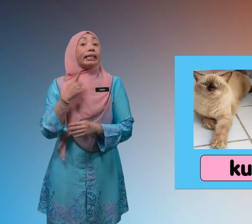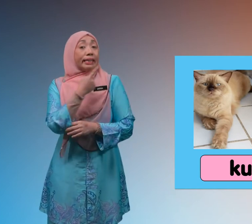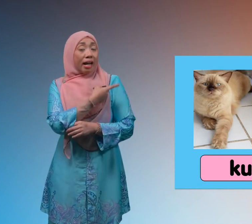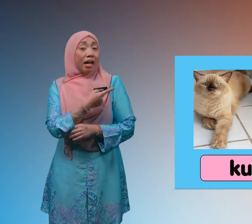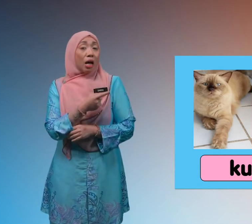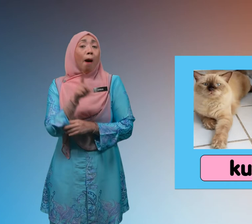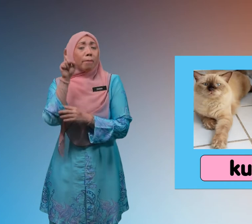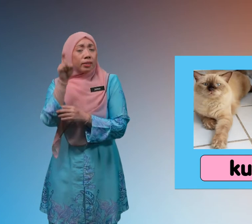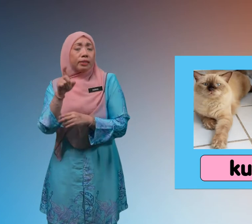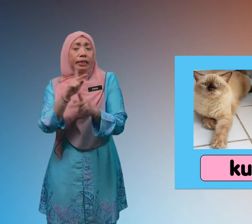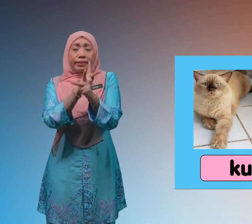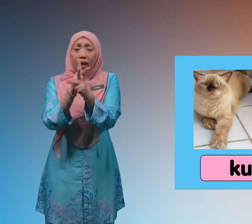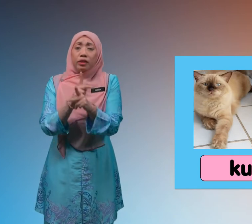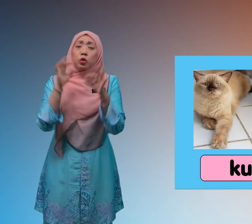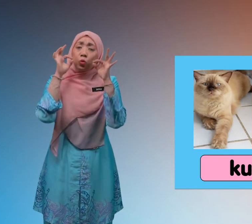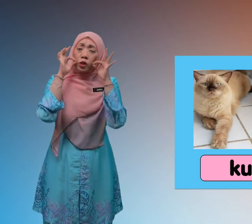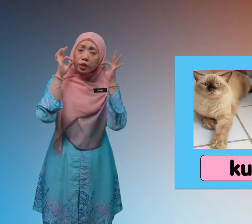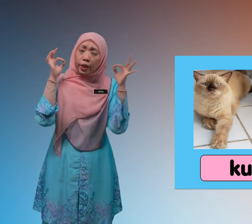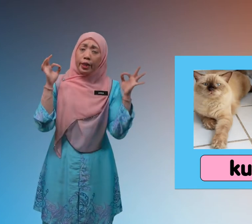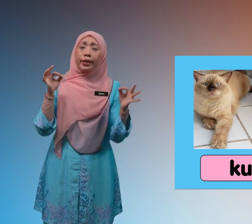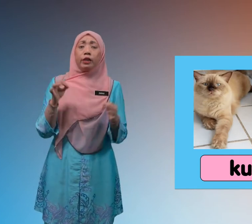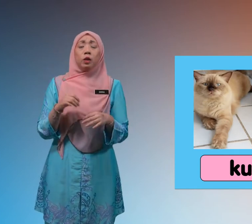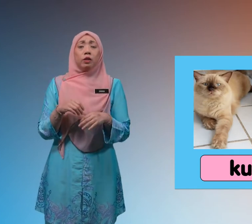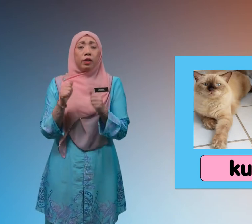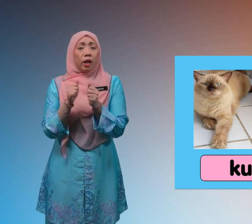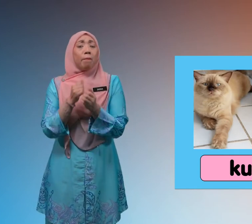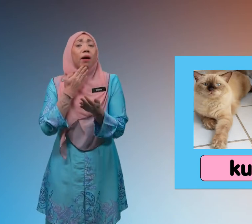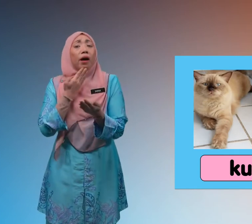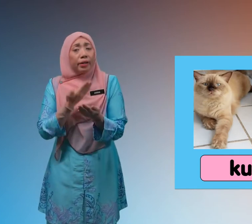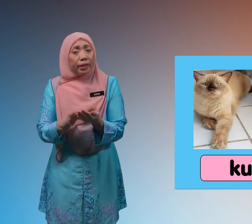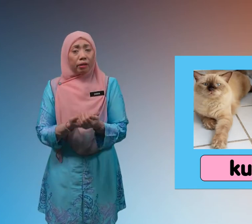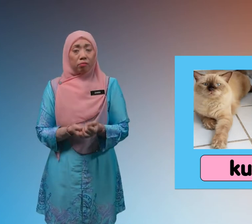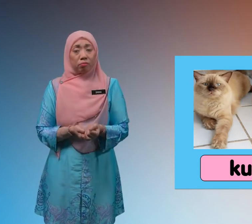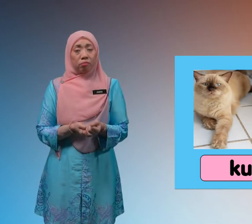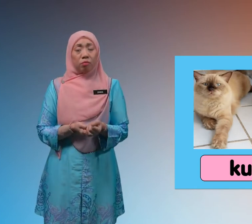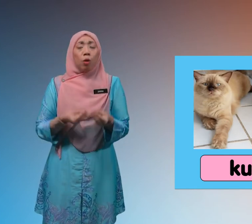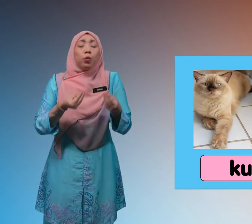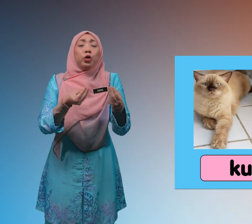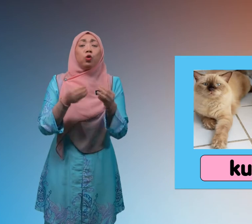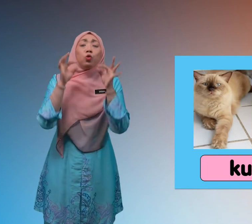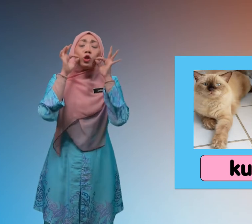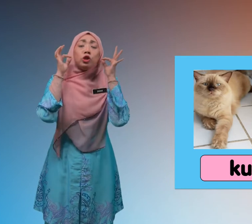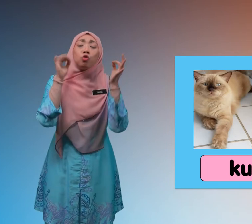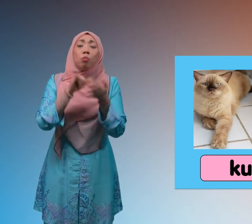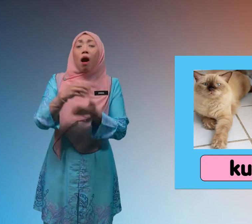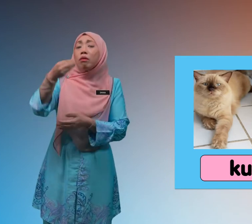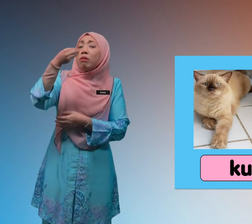Kita mesti jaga kucing dengan baik. Beri kucing tu